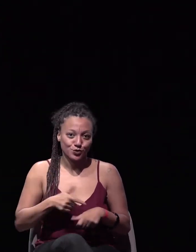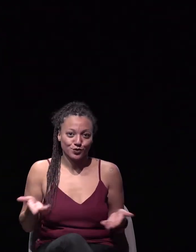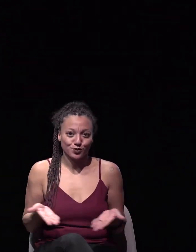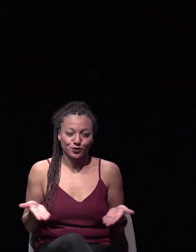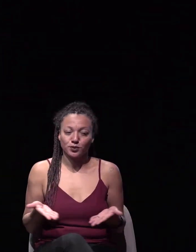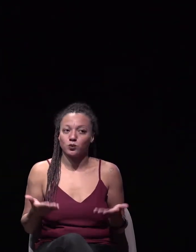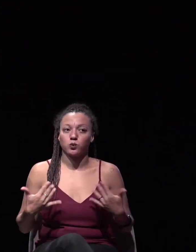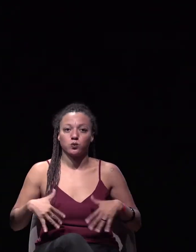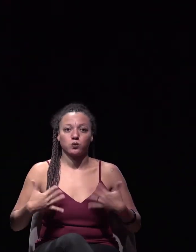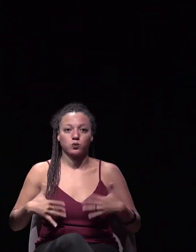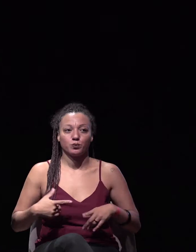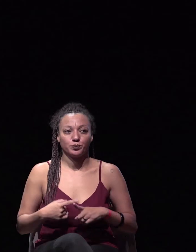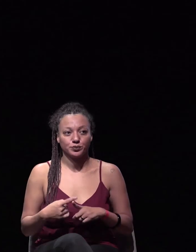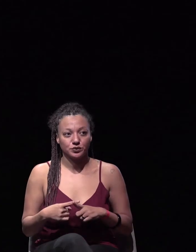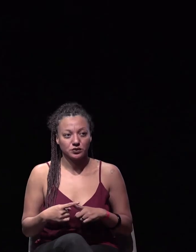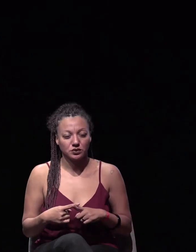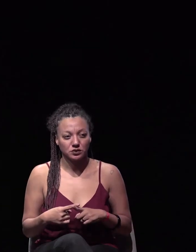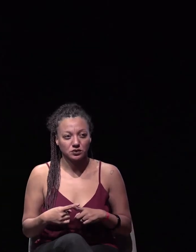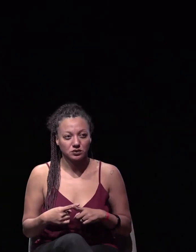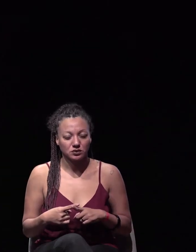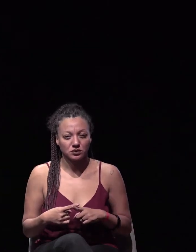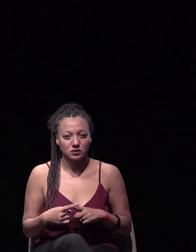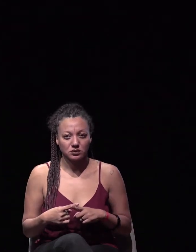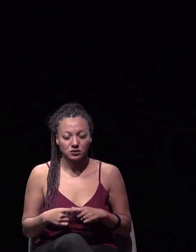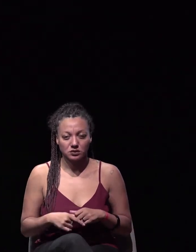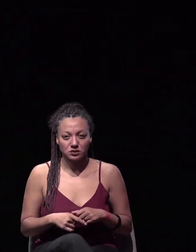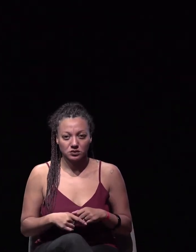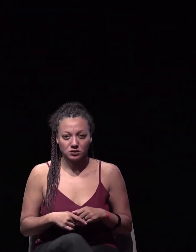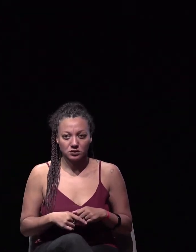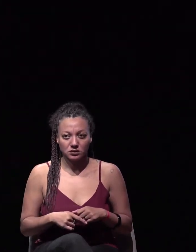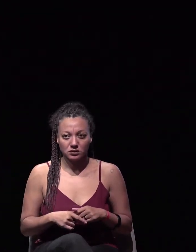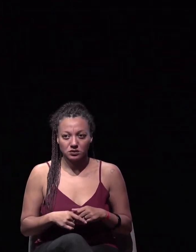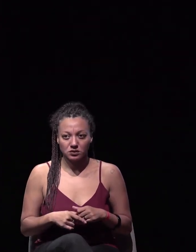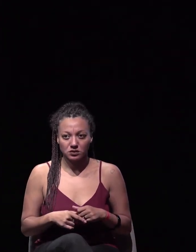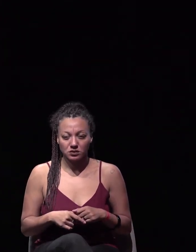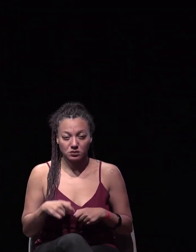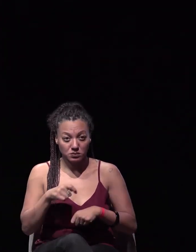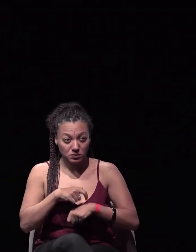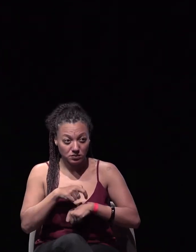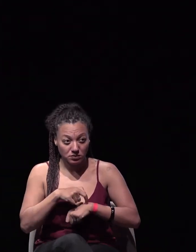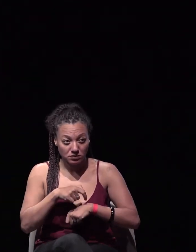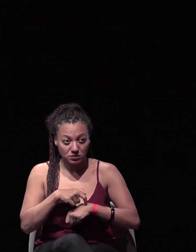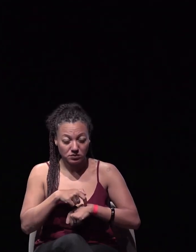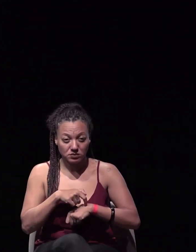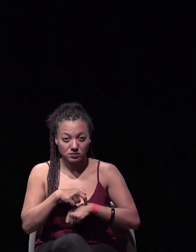do que nunca, visto que estamos num momento, né,